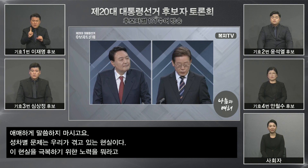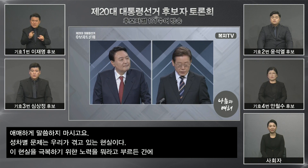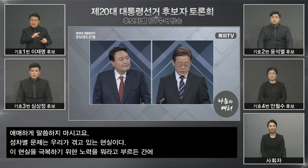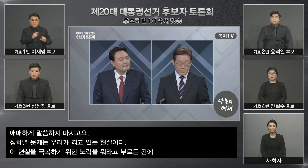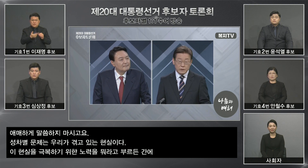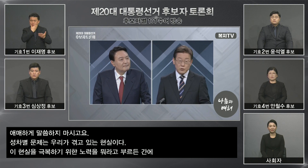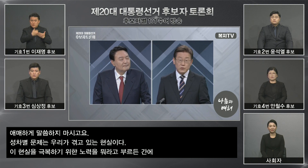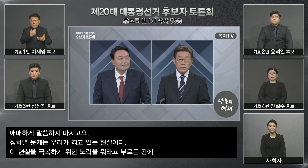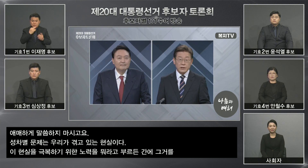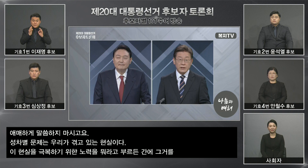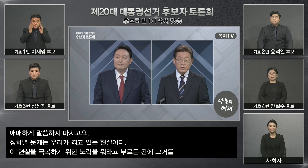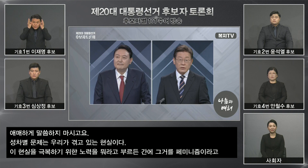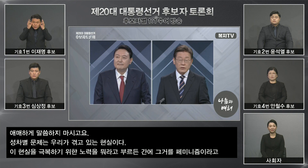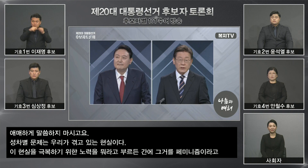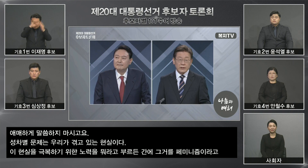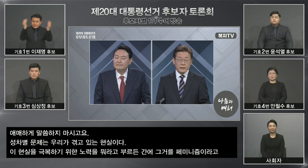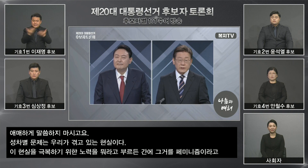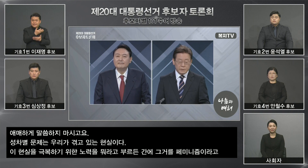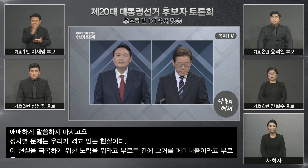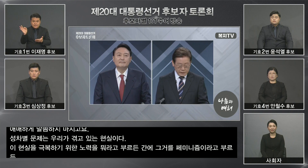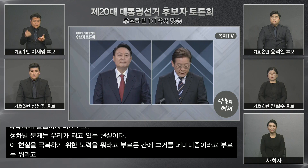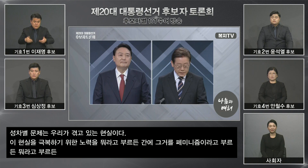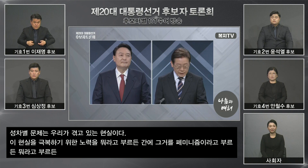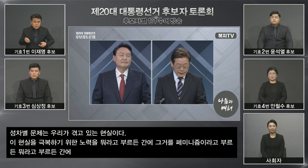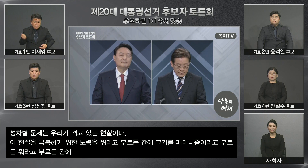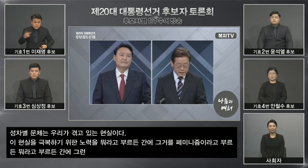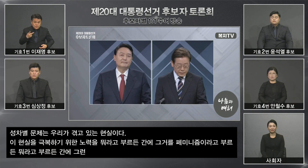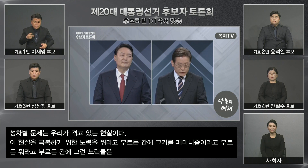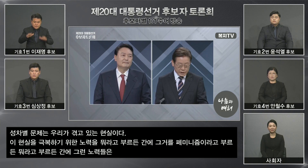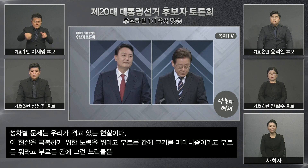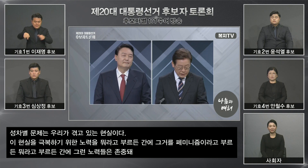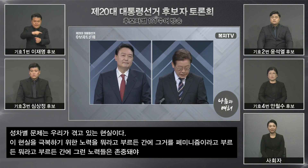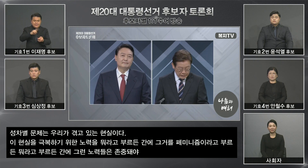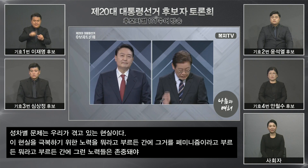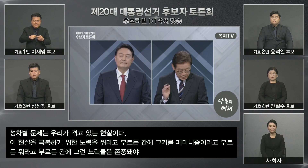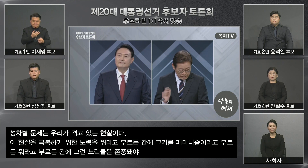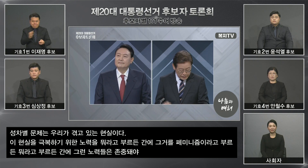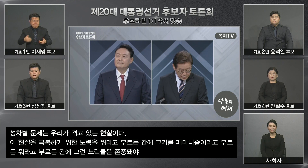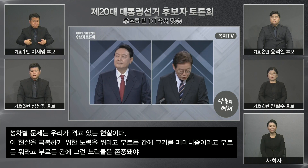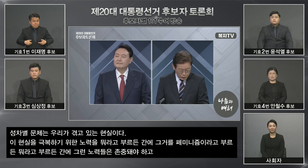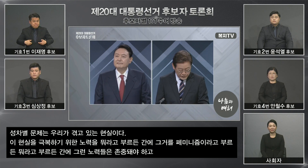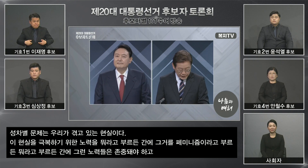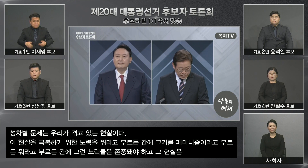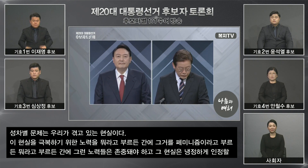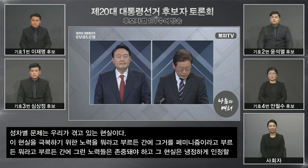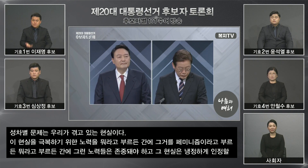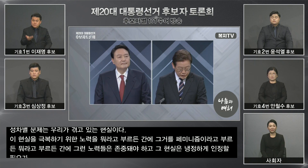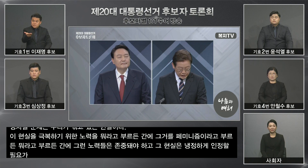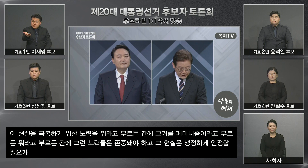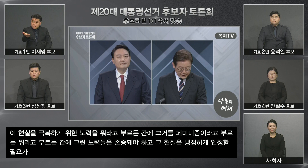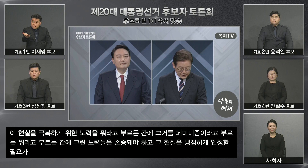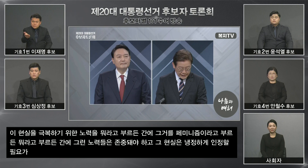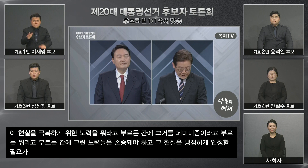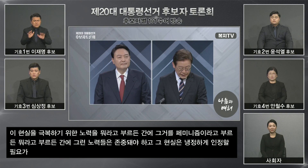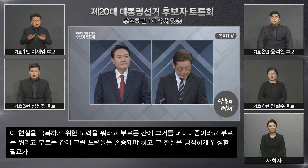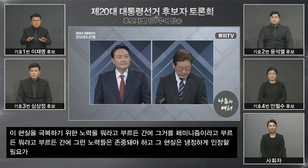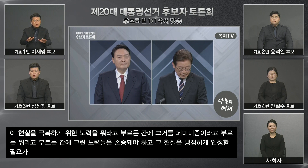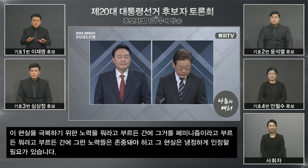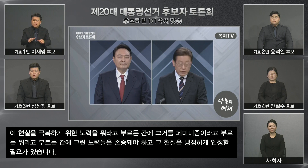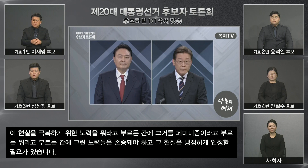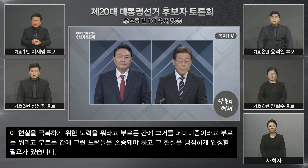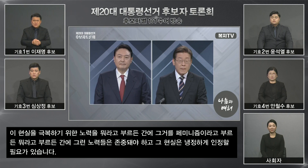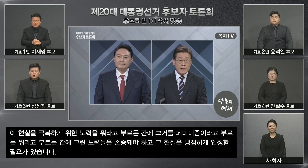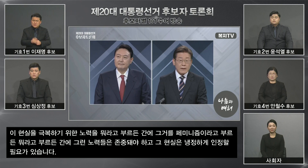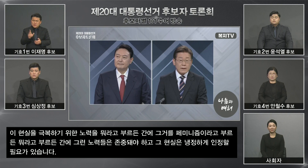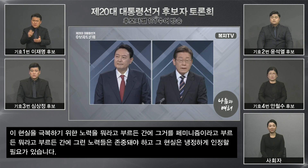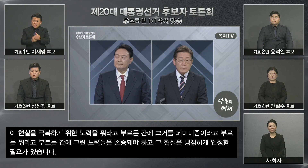그런 노력들은 존중돼야 되고 그 현실은 냉정하게 인정할 필요가 있습니다. 그래서 후보님이 계속 그런 문제를 야기하는 것